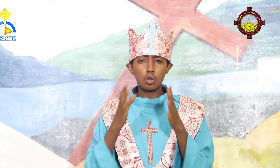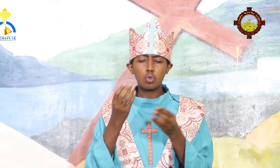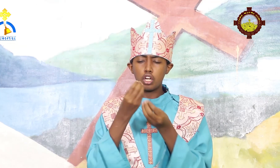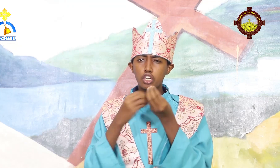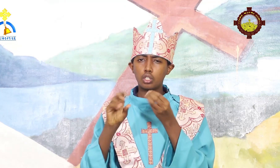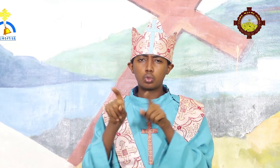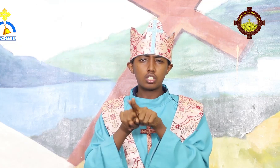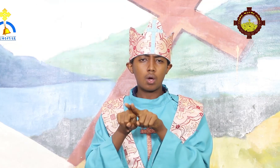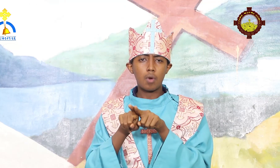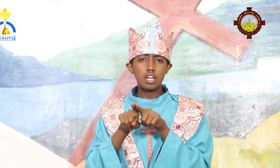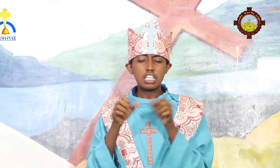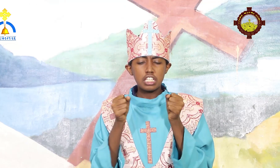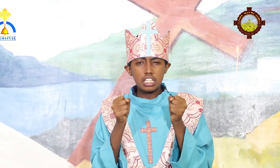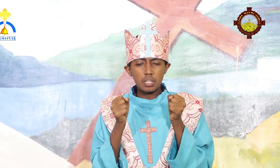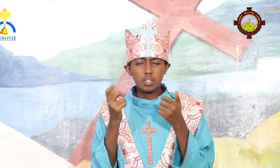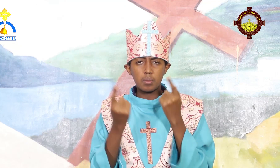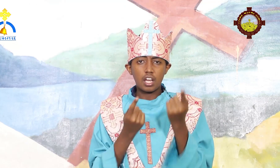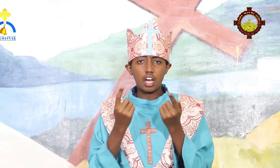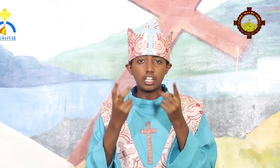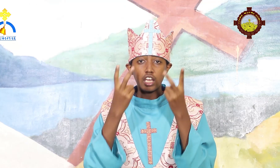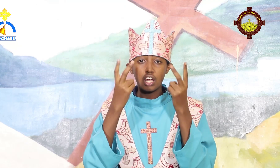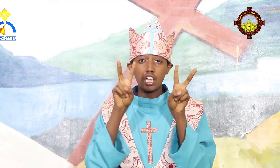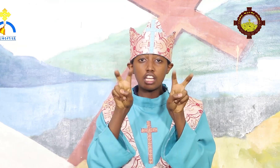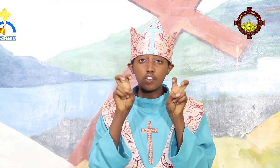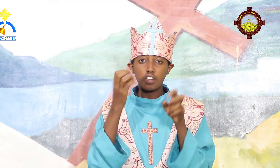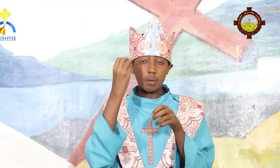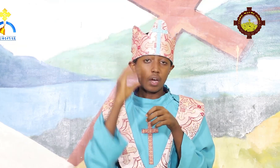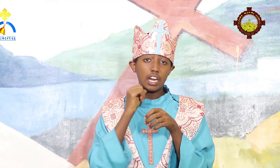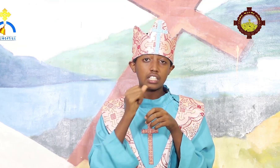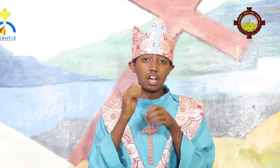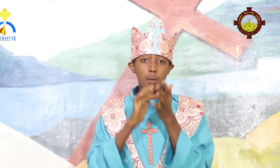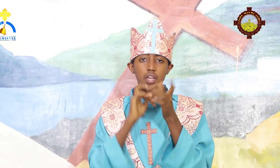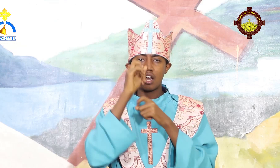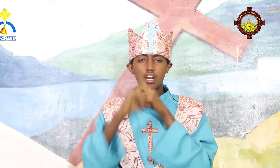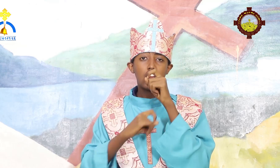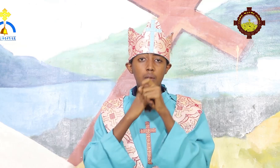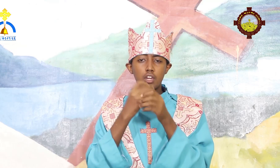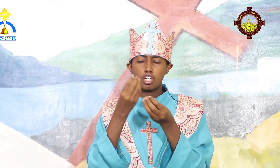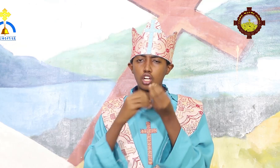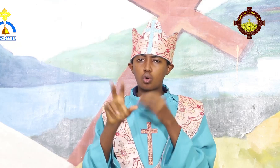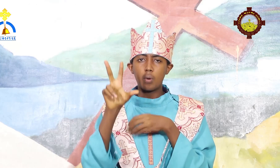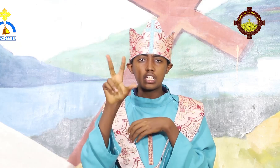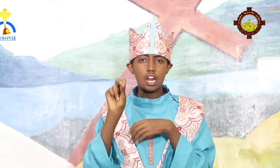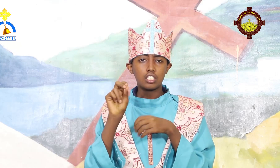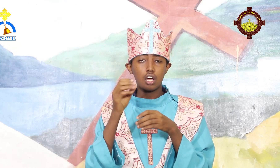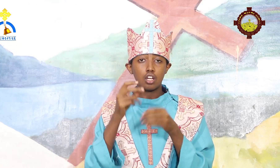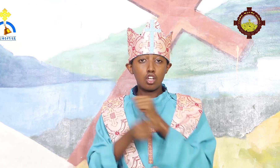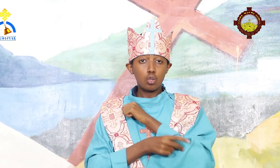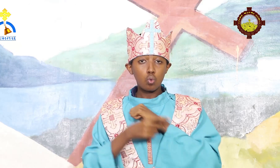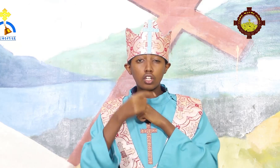ሊሸጠው ተስማማ ስግብግብ ነጋዴ ግፍን የማይረሳ መድኃኔ ዓለምን ሸጠው በሰላሳ ይሁዳ